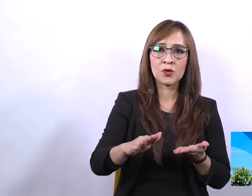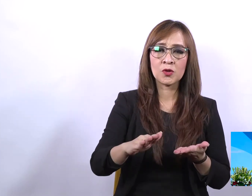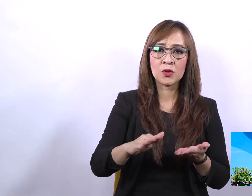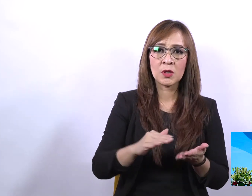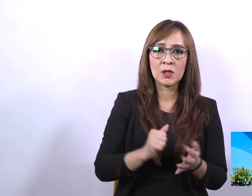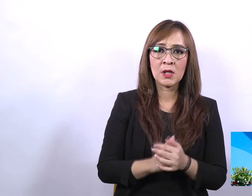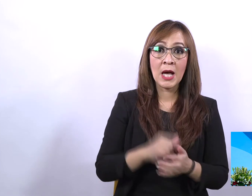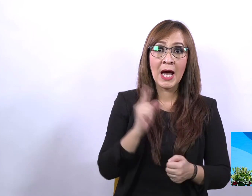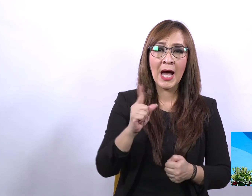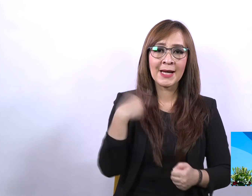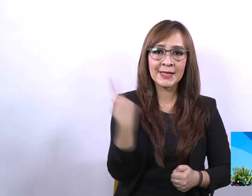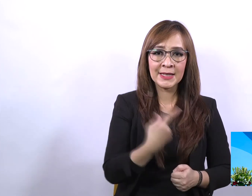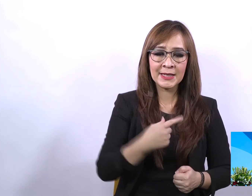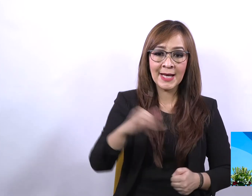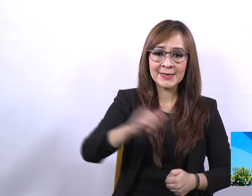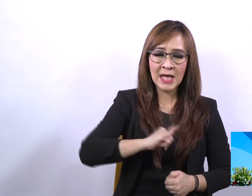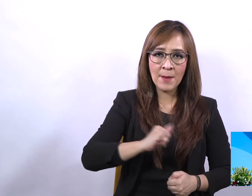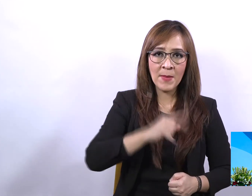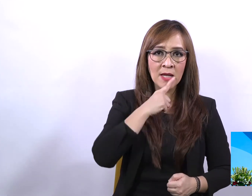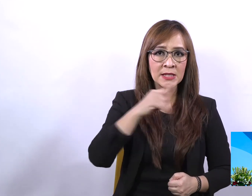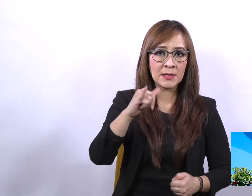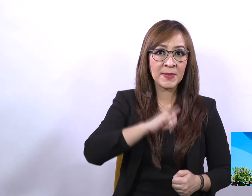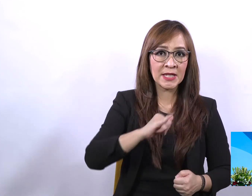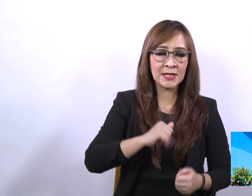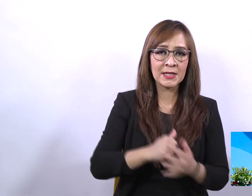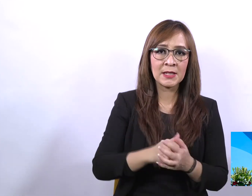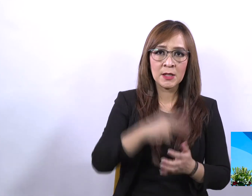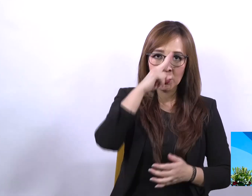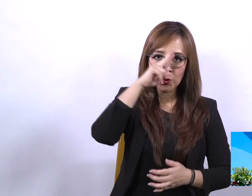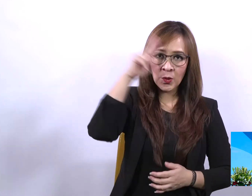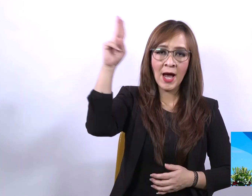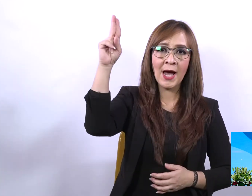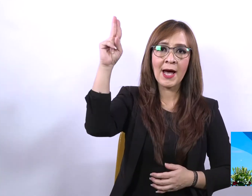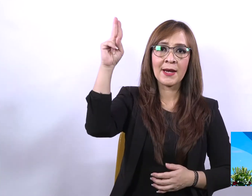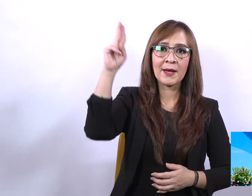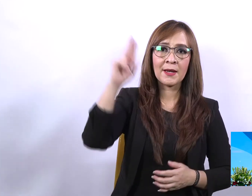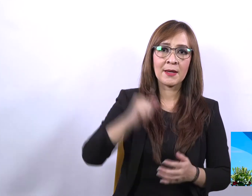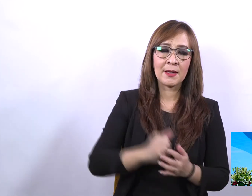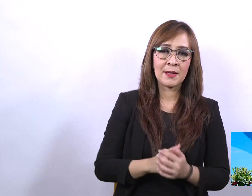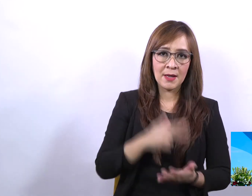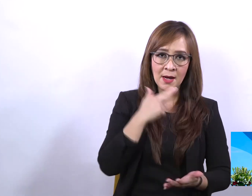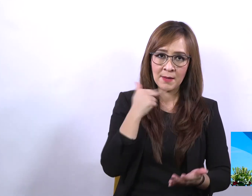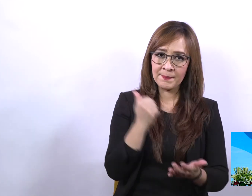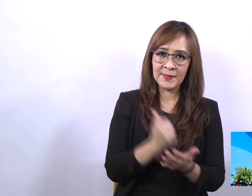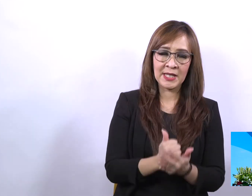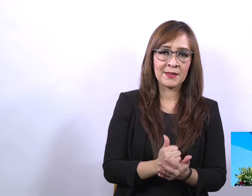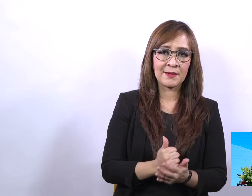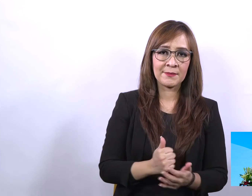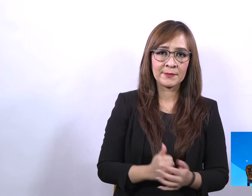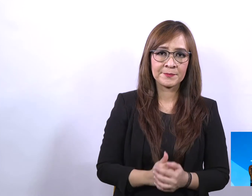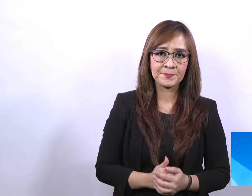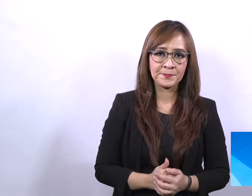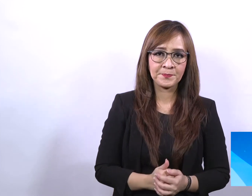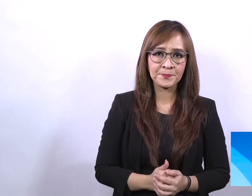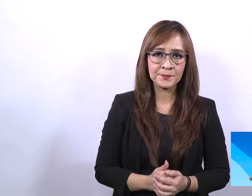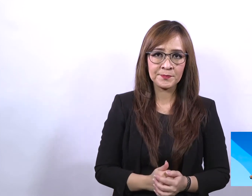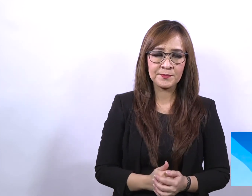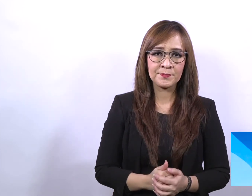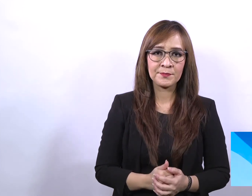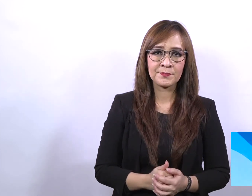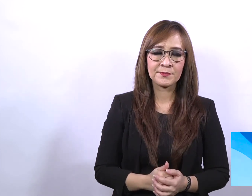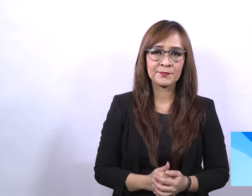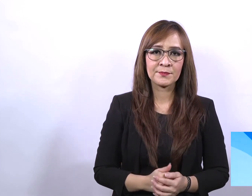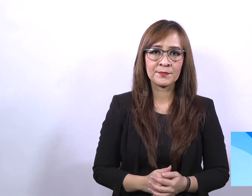segambar serupa dengan dia dalam kemuliaan-nya untuk memerintah bersama dengan dia segera dengan Amin Haleluya kita orang